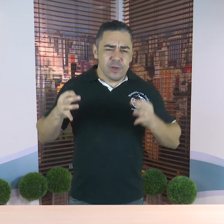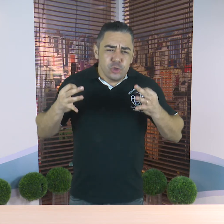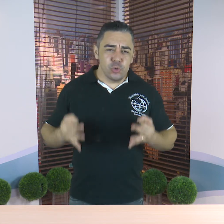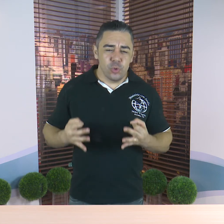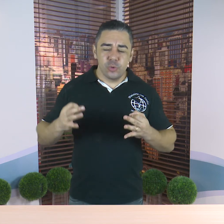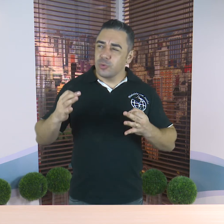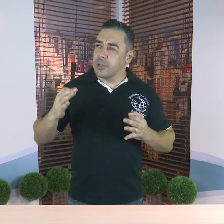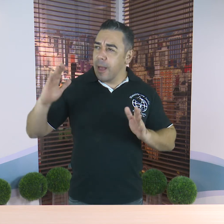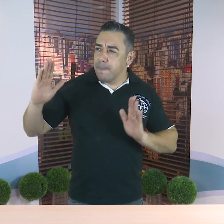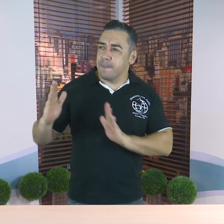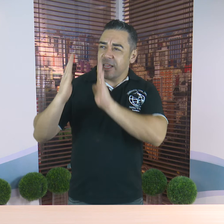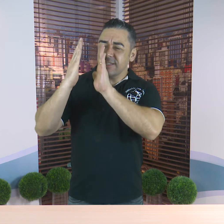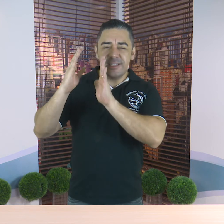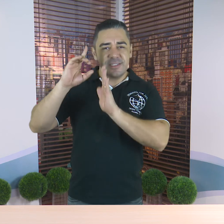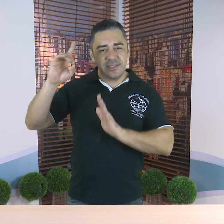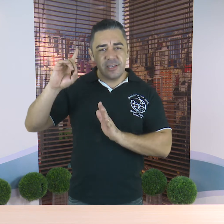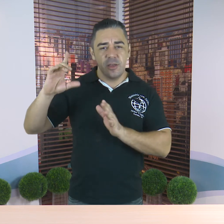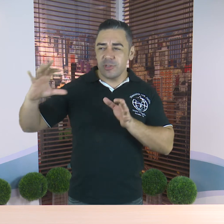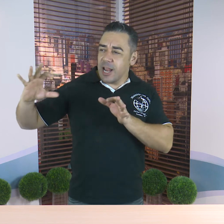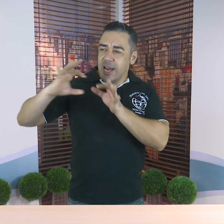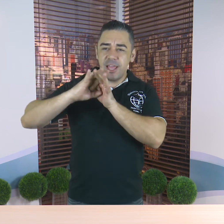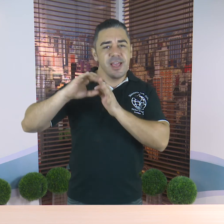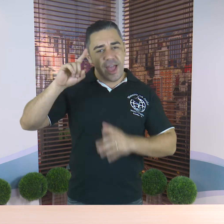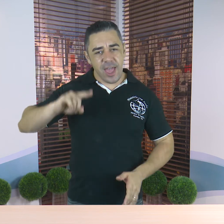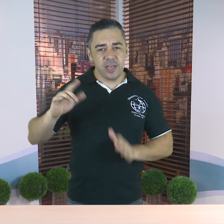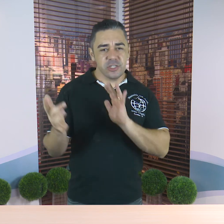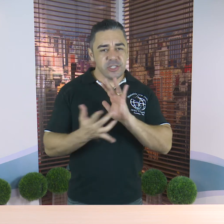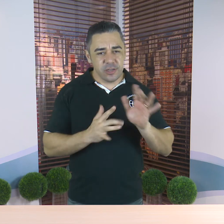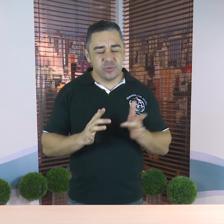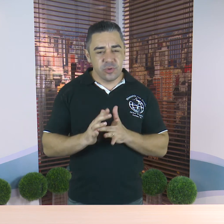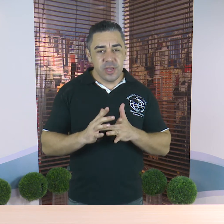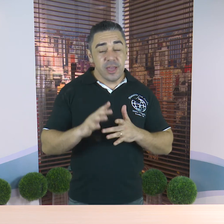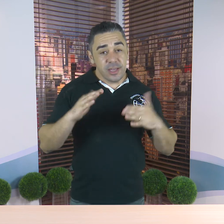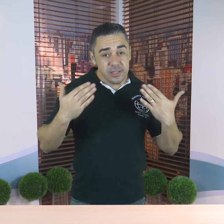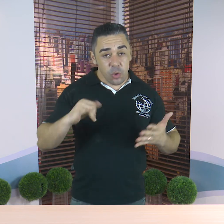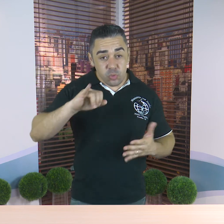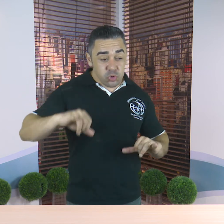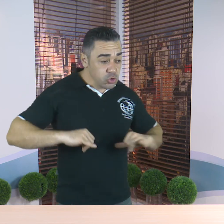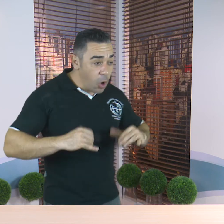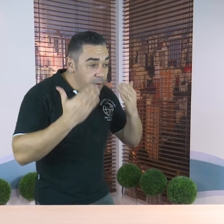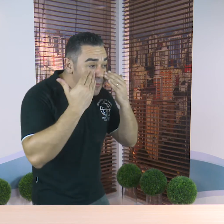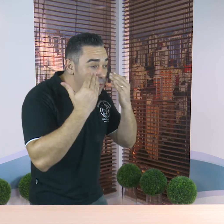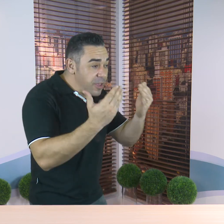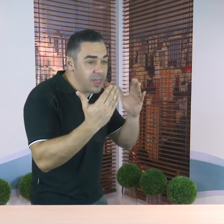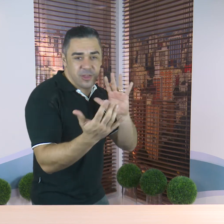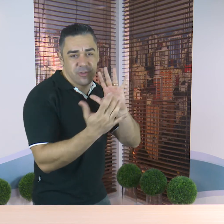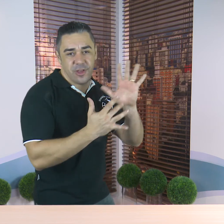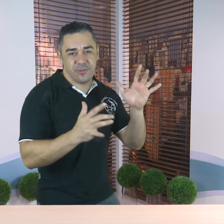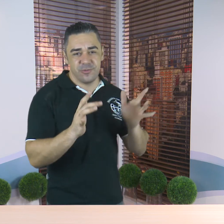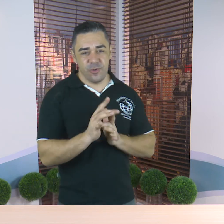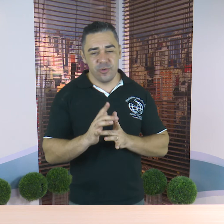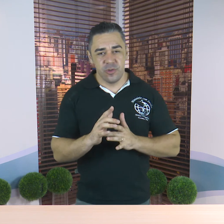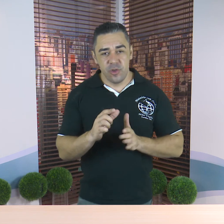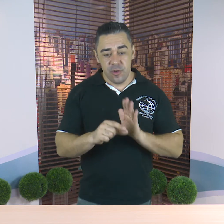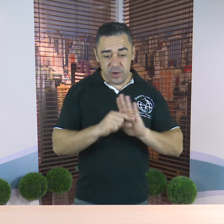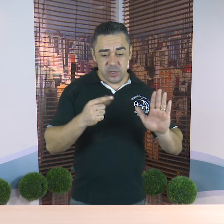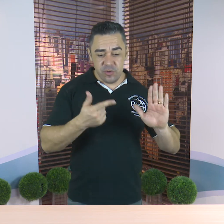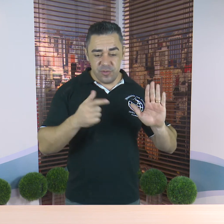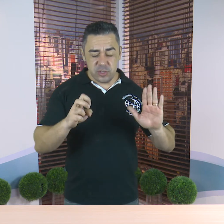Deus. E aí que ele contempla a cruz. No versículo 25 ele diz: eu sei que o